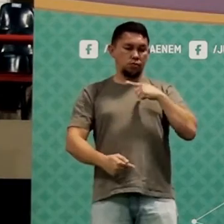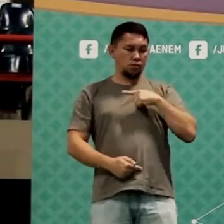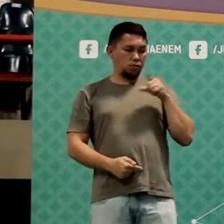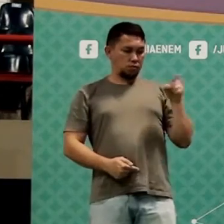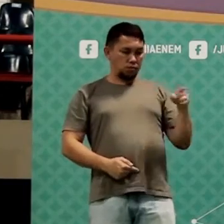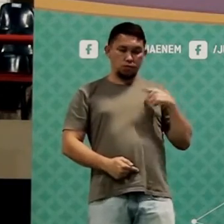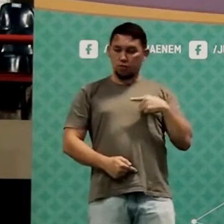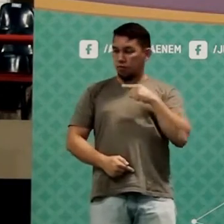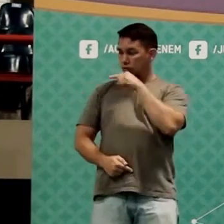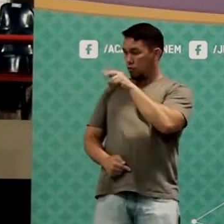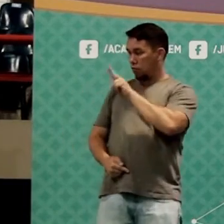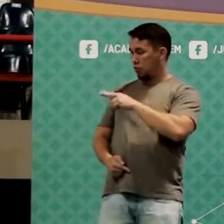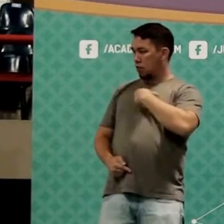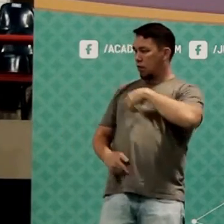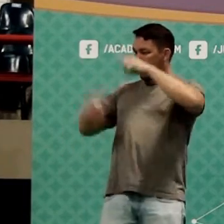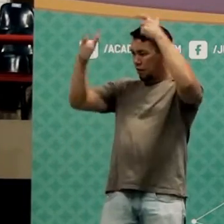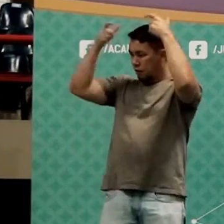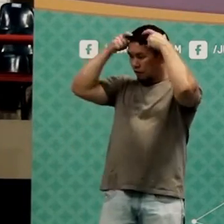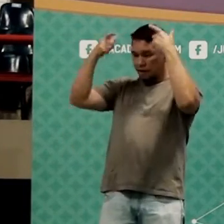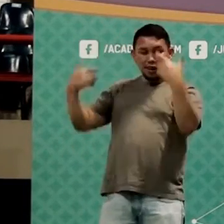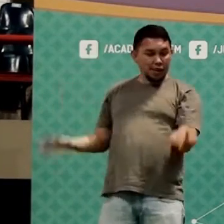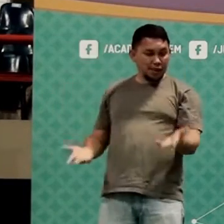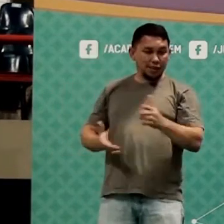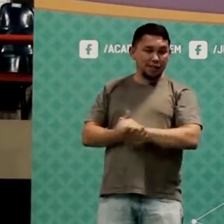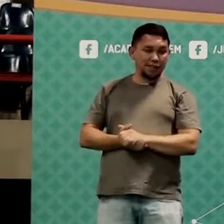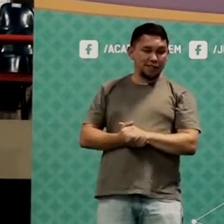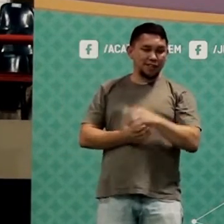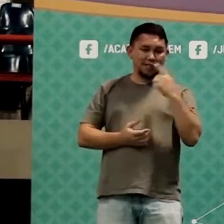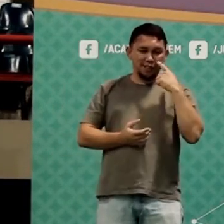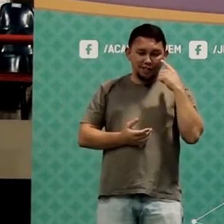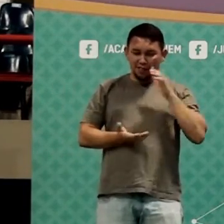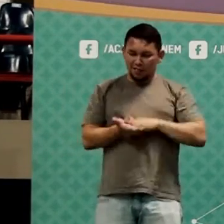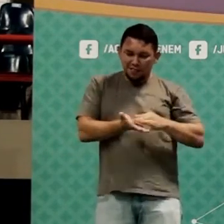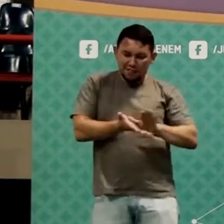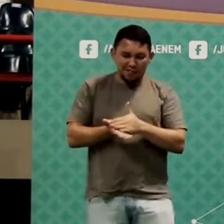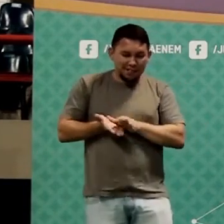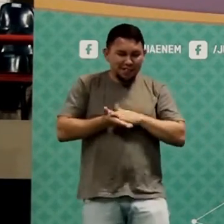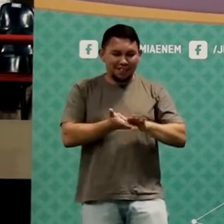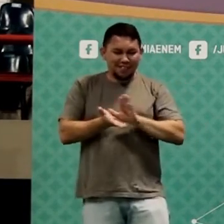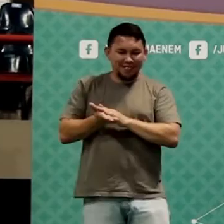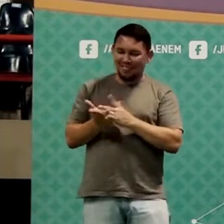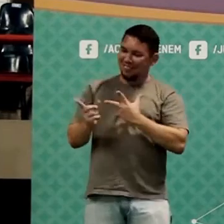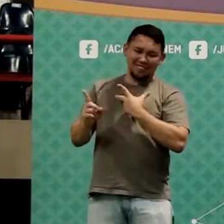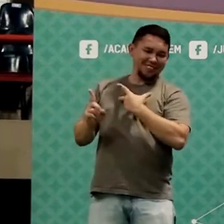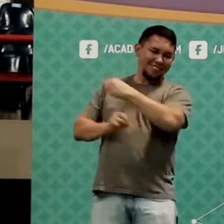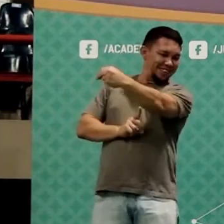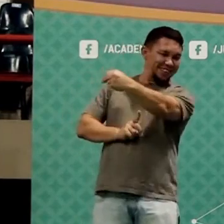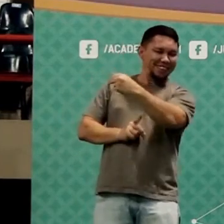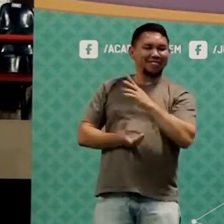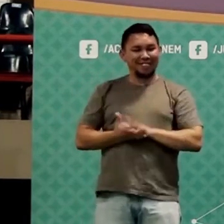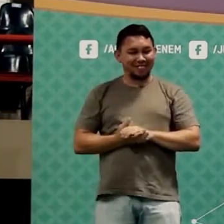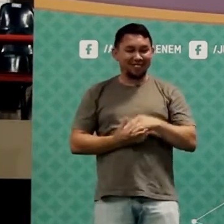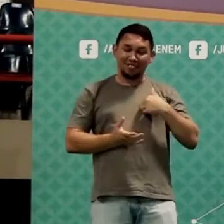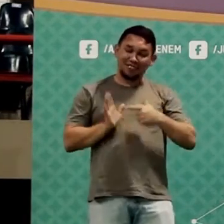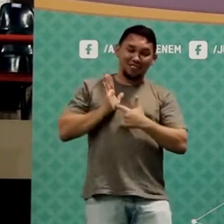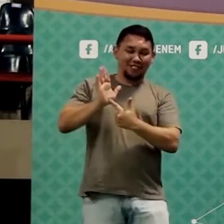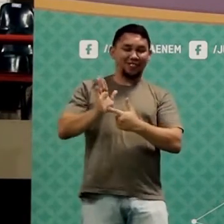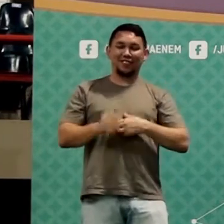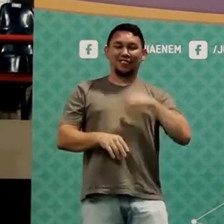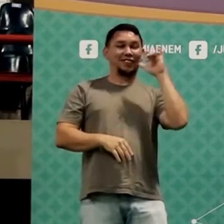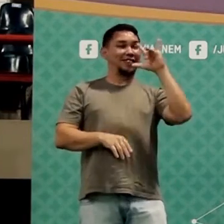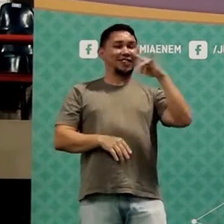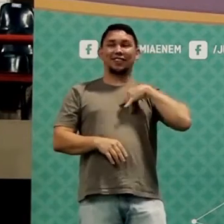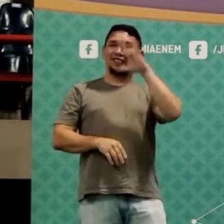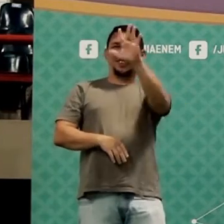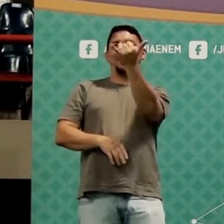tem utilidade: ela vai virar rainha, né? Ela vai sambar na cara das inimigas. Ela vai postar no Instagram: